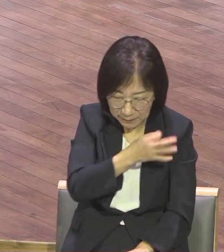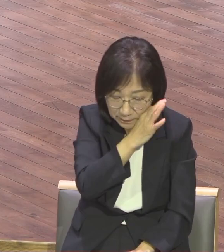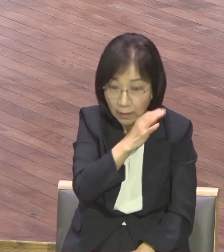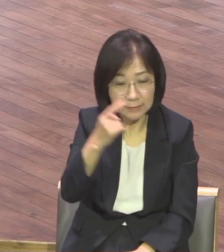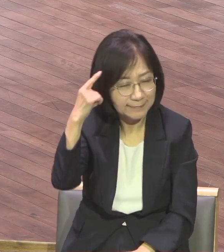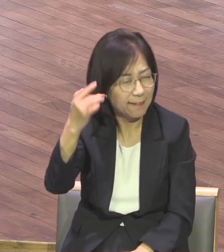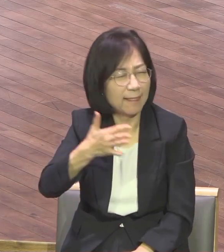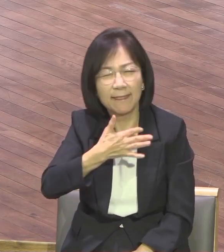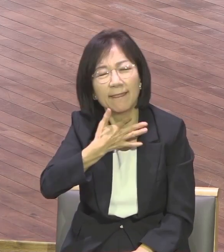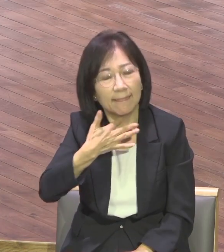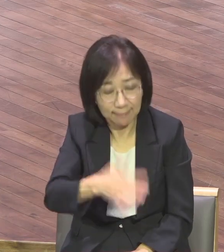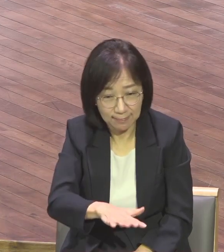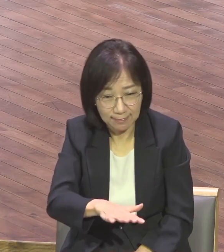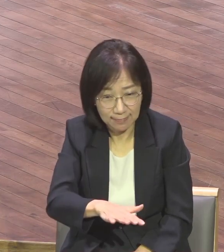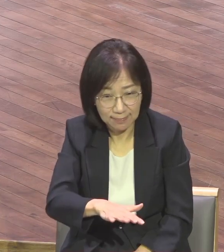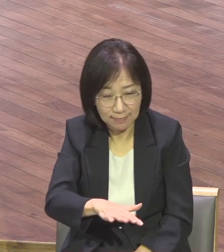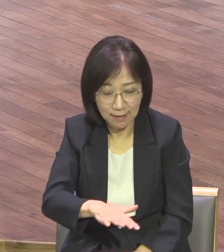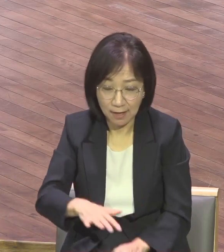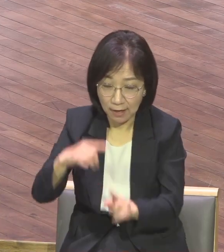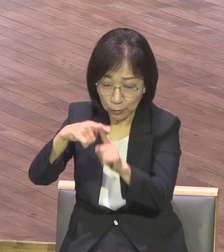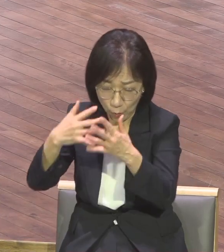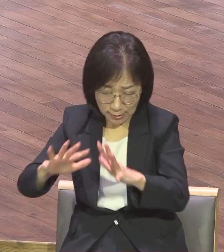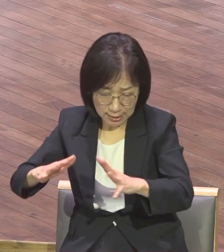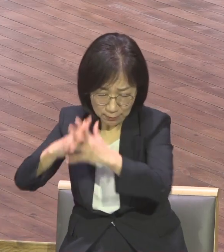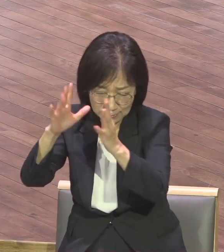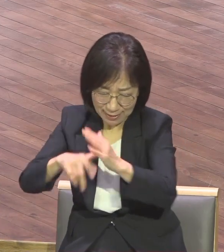교회가 짓다가 돈이 없어서 날아갈 바입니다.